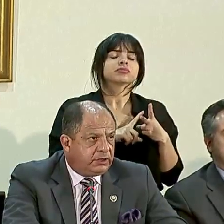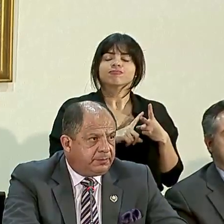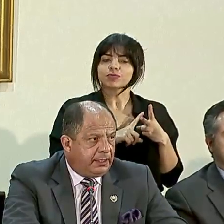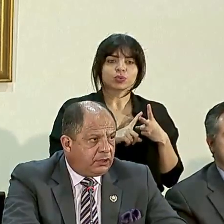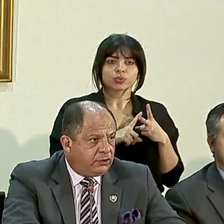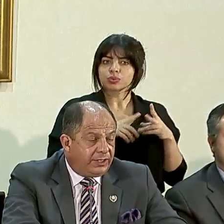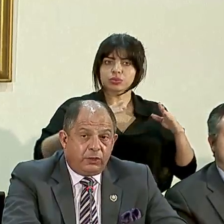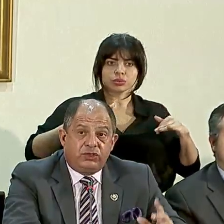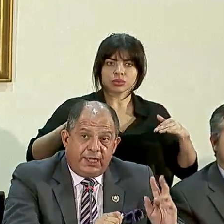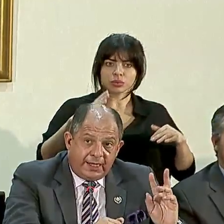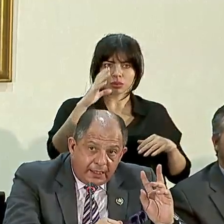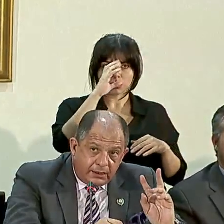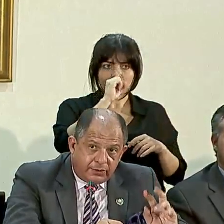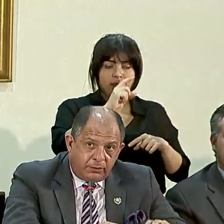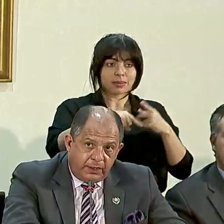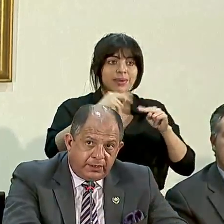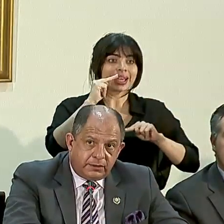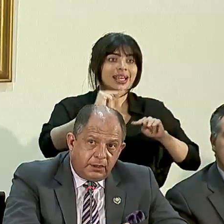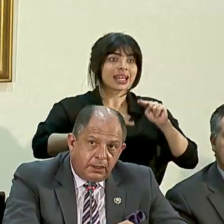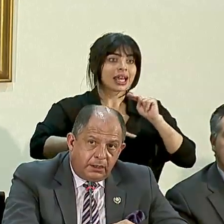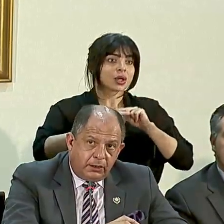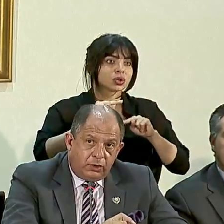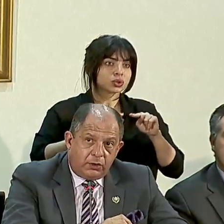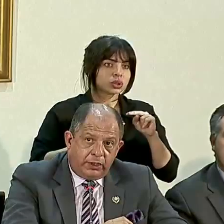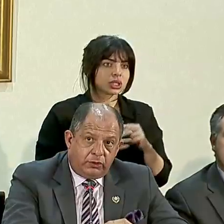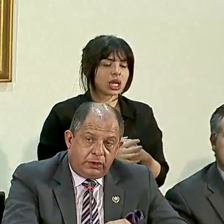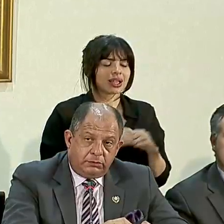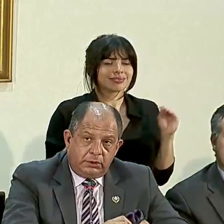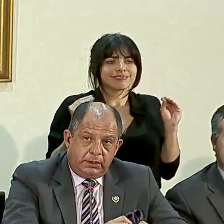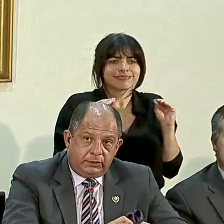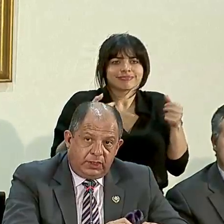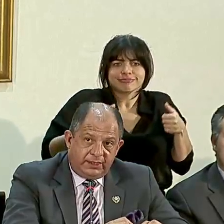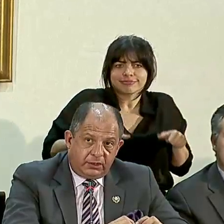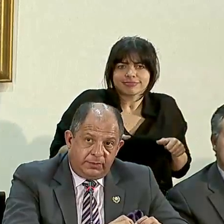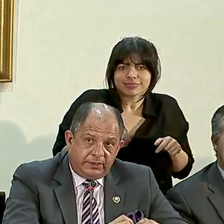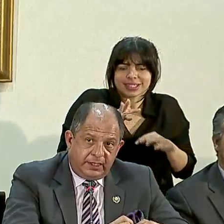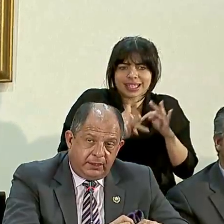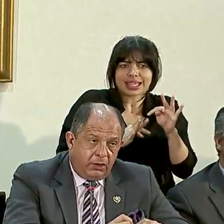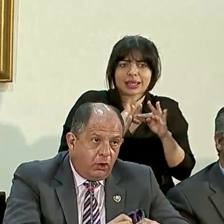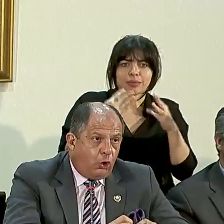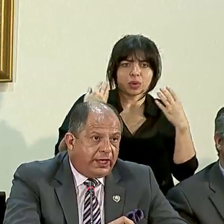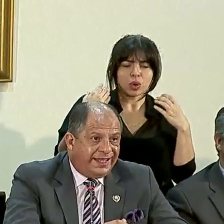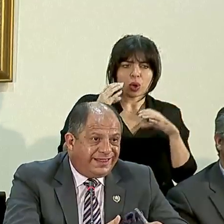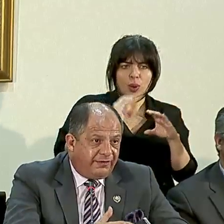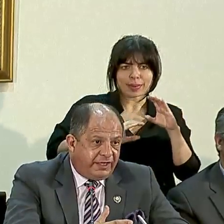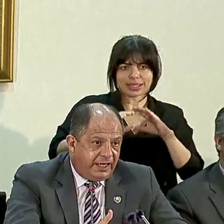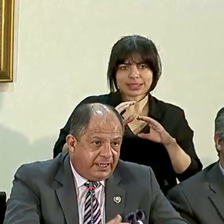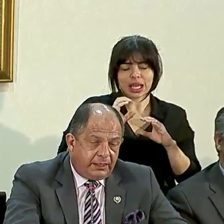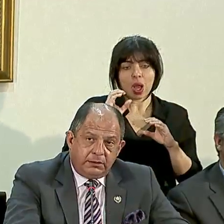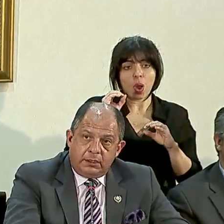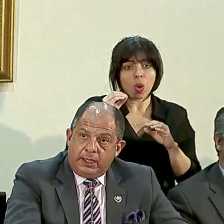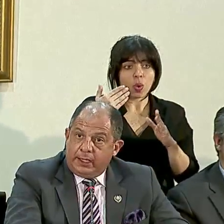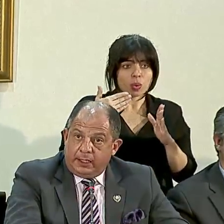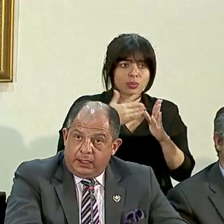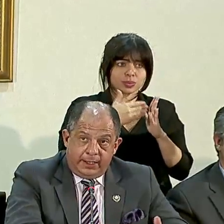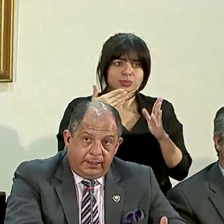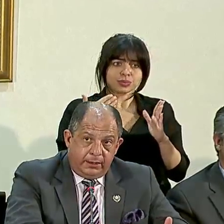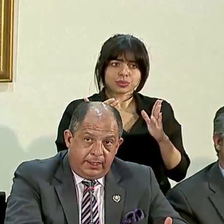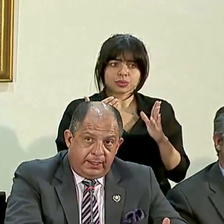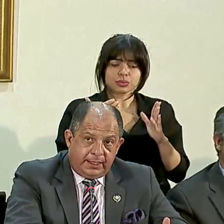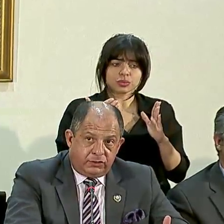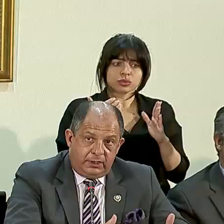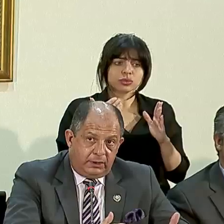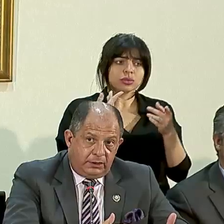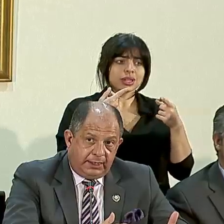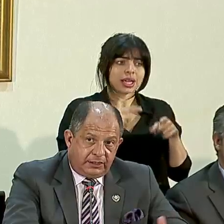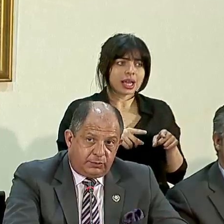estaba contemplado que yo negociara, entre comillas, ningún acuerdo de naturaleza comercial o que interviniera